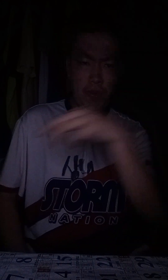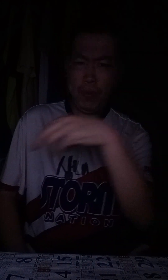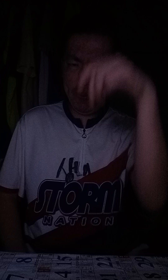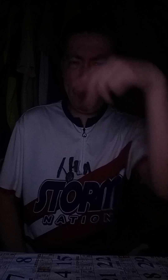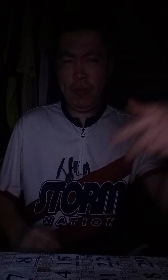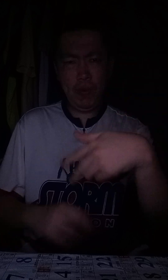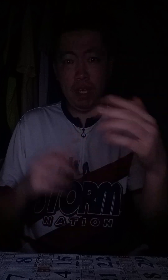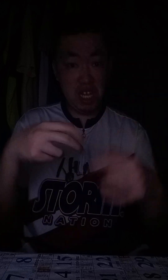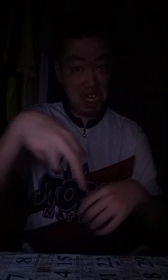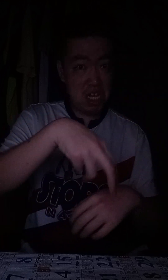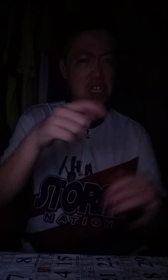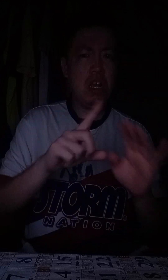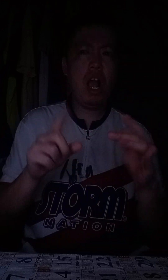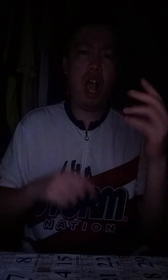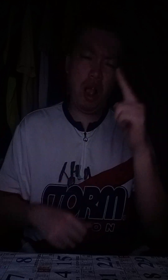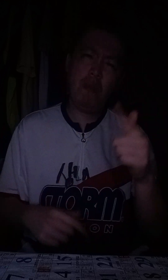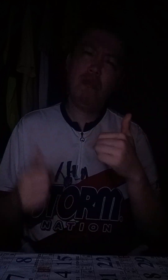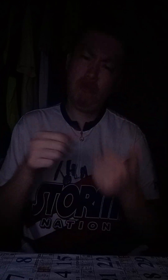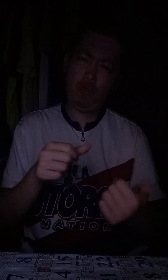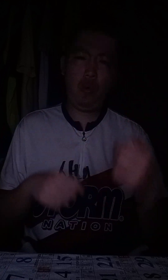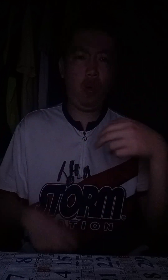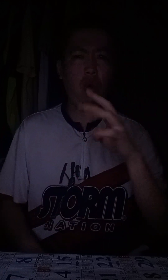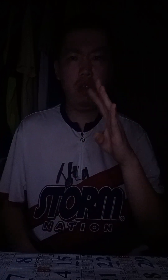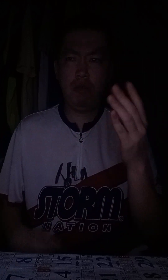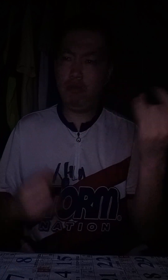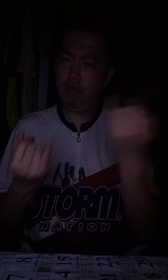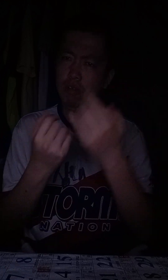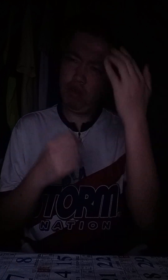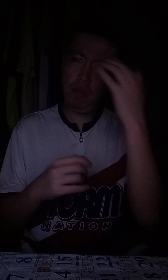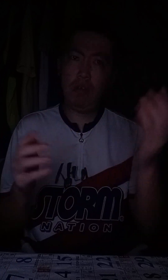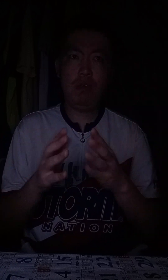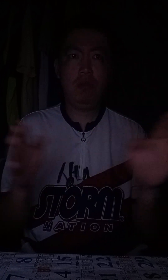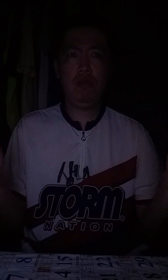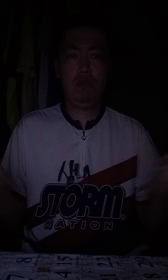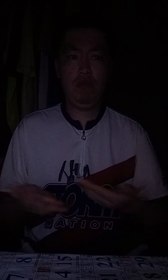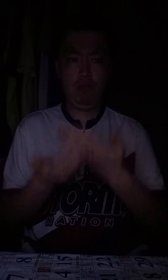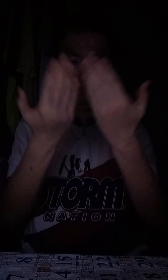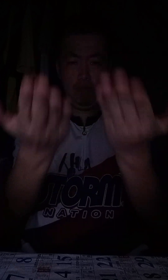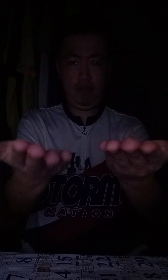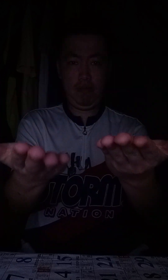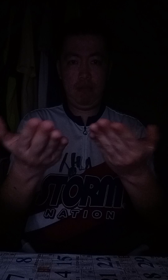버스를 기다리던 70대 한 명이 숨지고 4명이 다쳤습니다. 손형환 기자입니다.